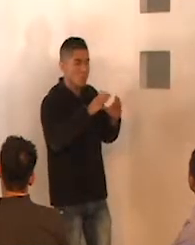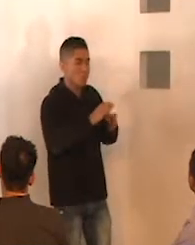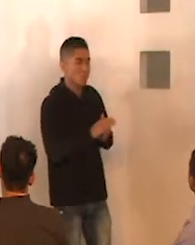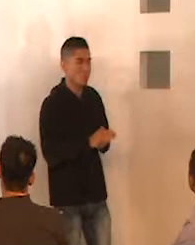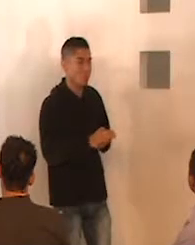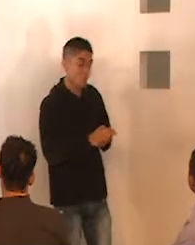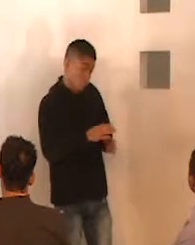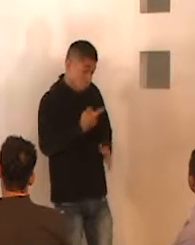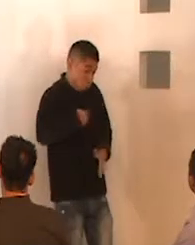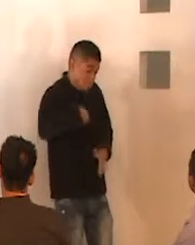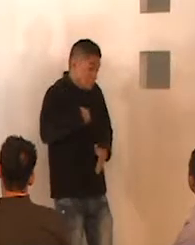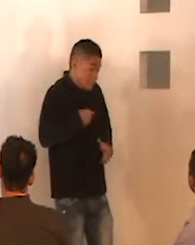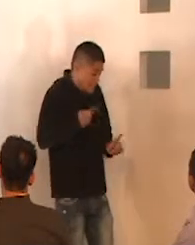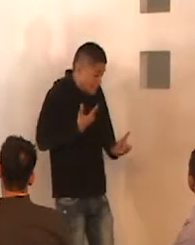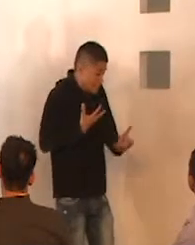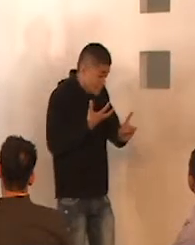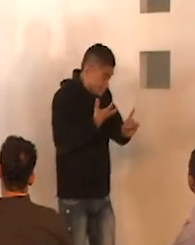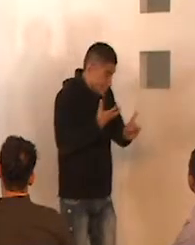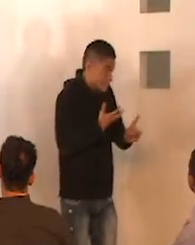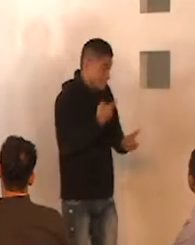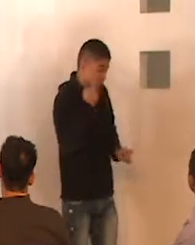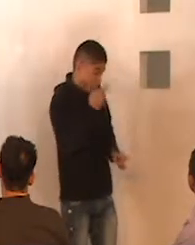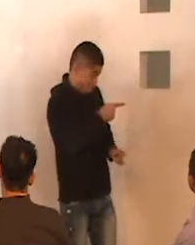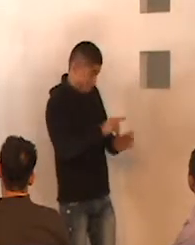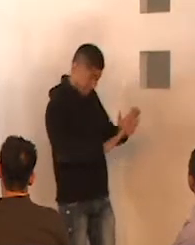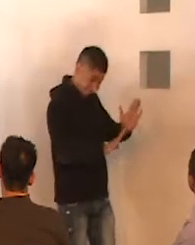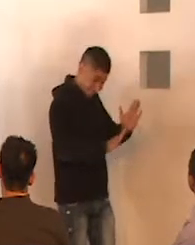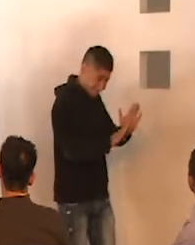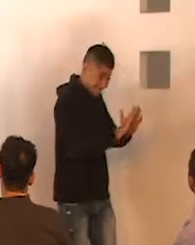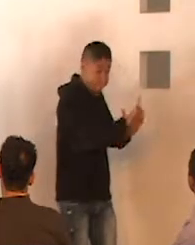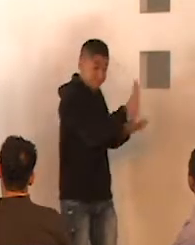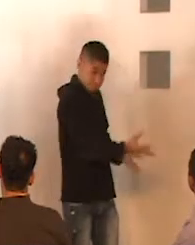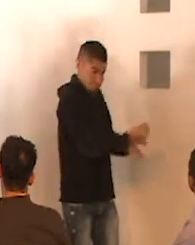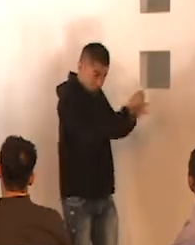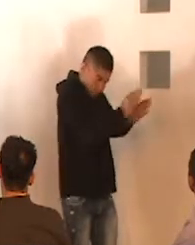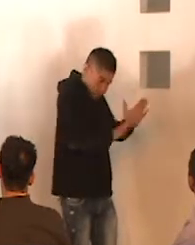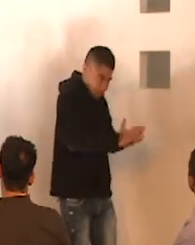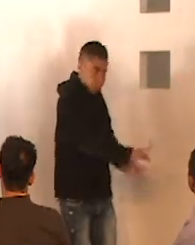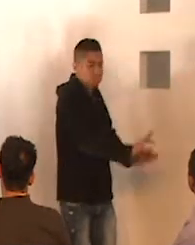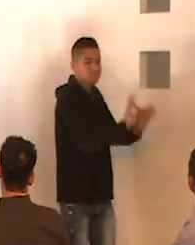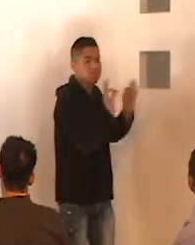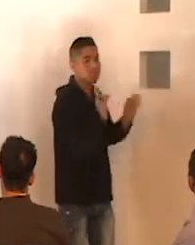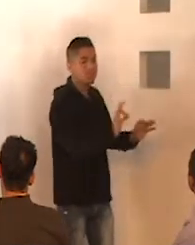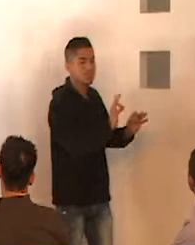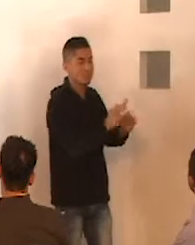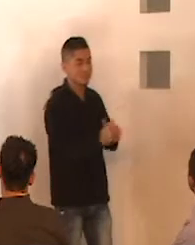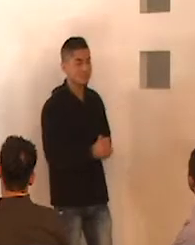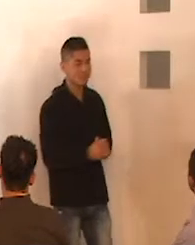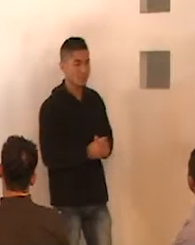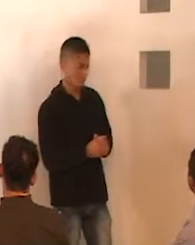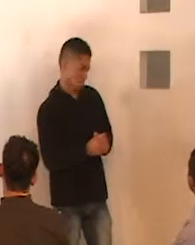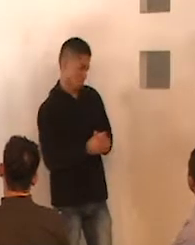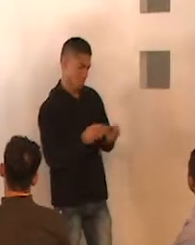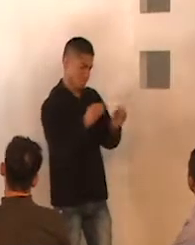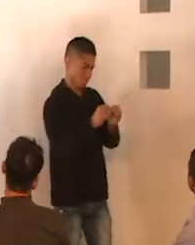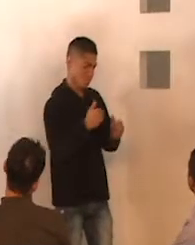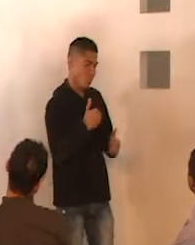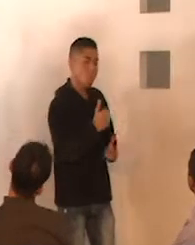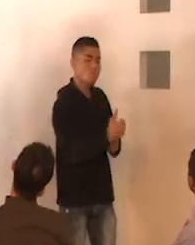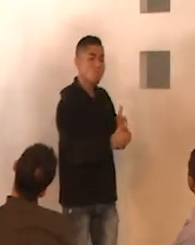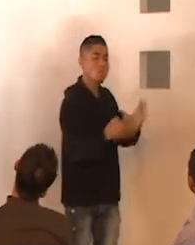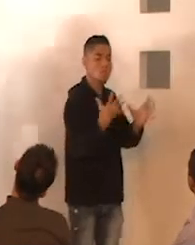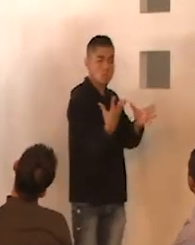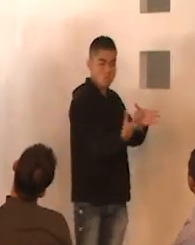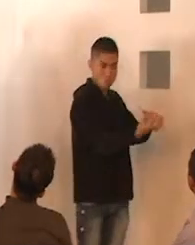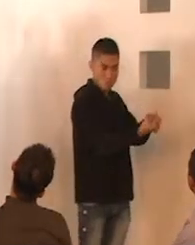unos resultados o ver unos progresos en el aula y con los niños. Si nosotros vamos a hablar de procesos de inclusión, y lo estoy